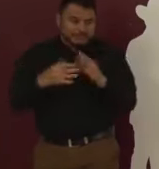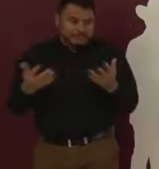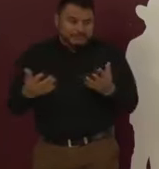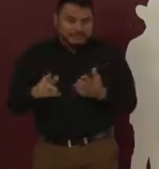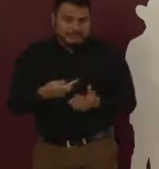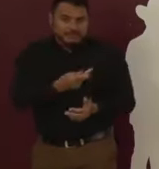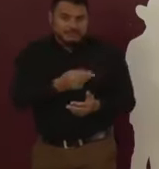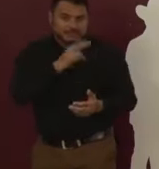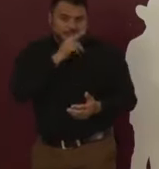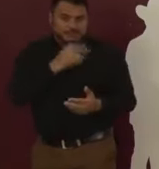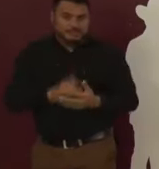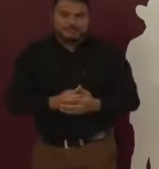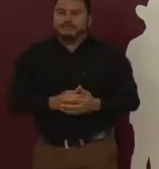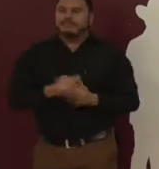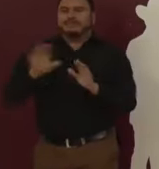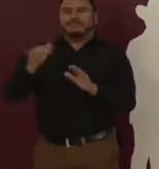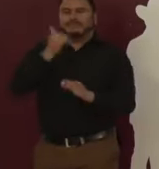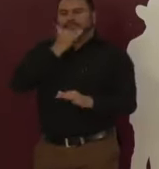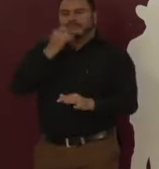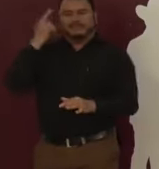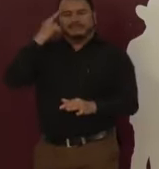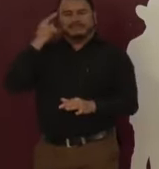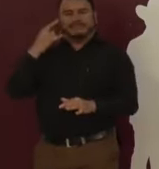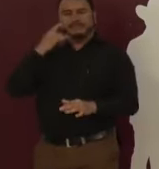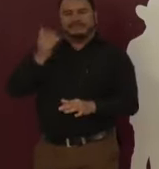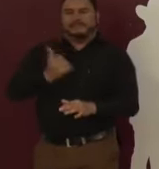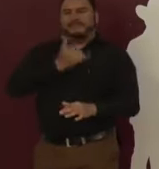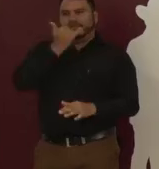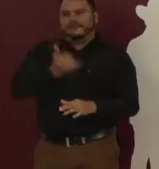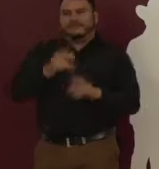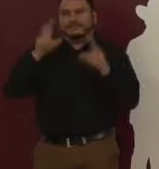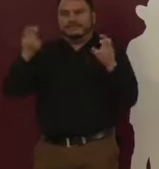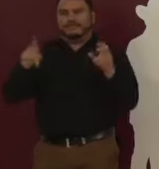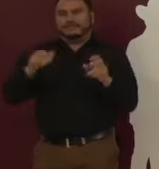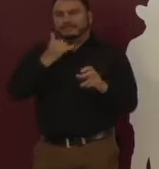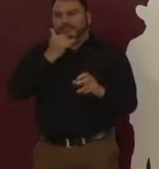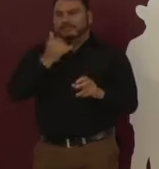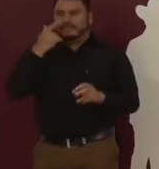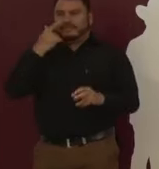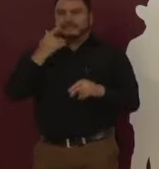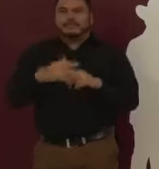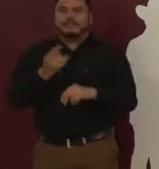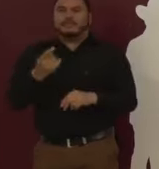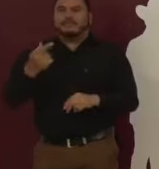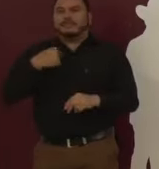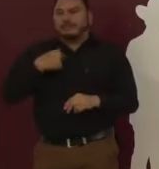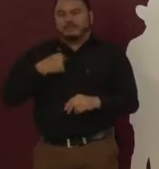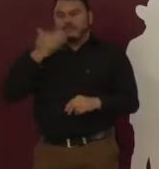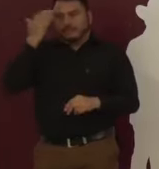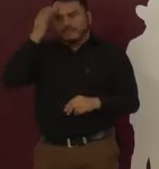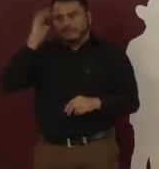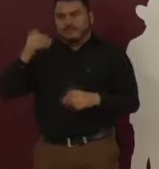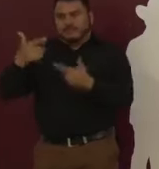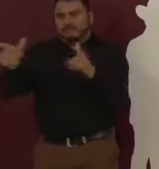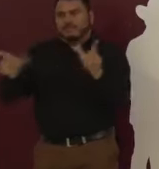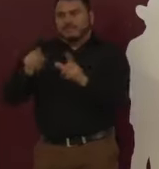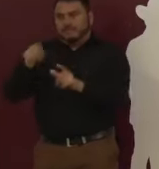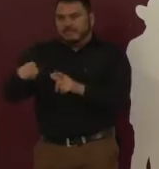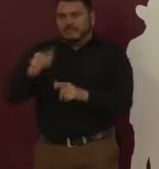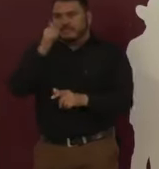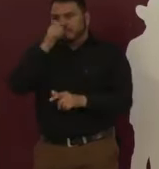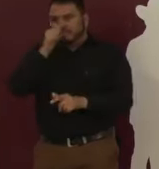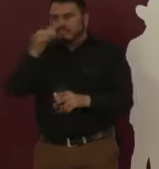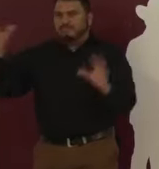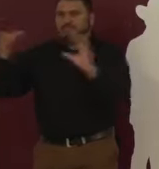Discúlpame, yo creo que tienes una percepción muy equivocada en ese sentido, ¿no? Porque yo no conozco que tengan